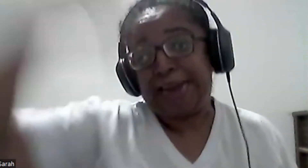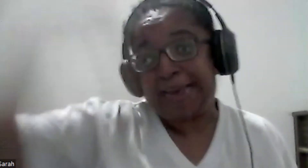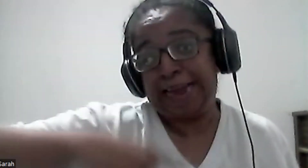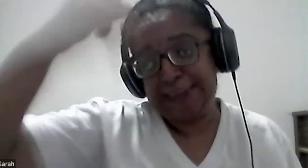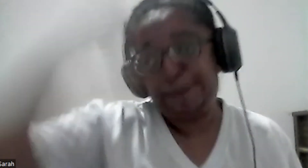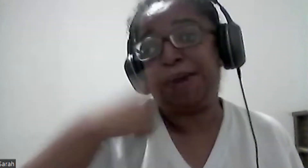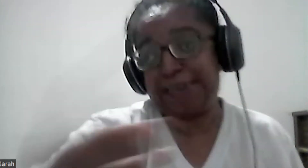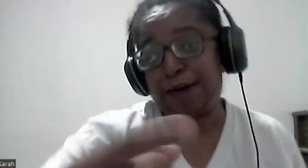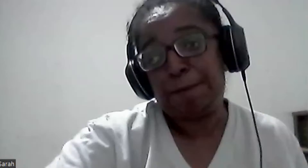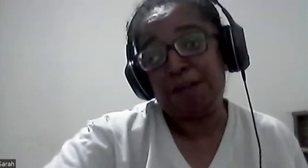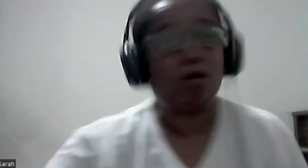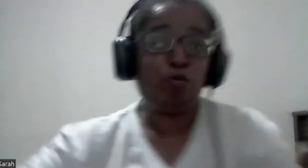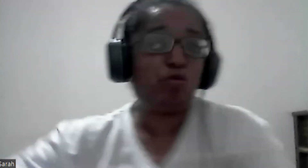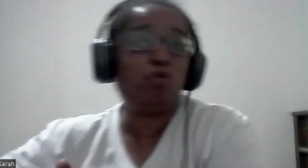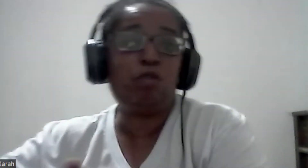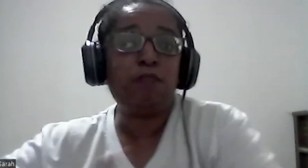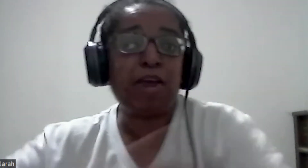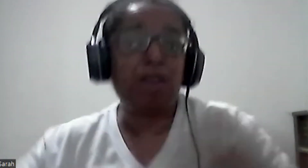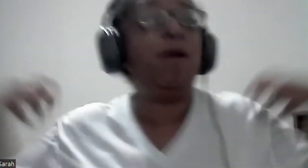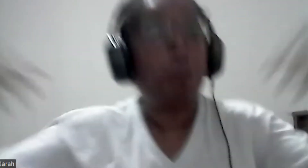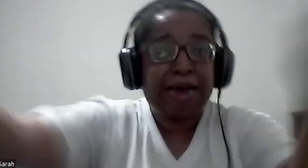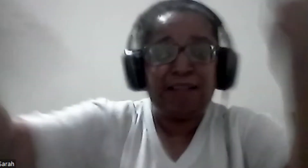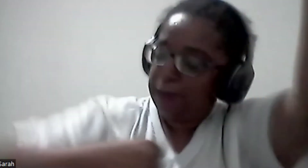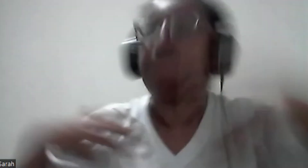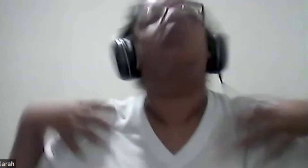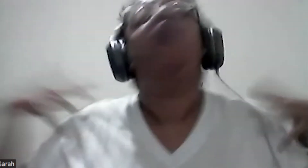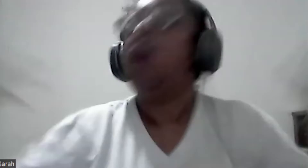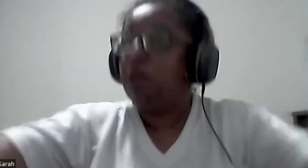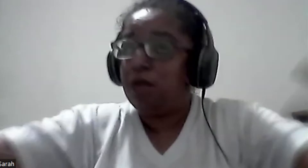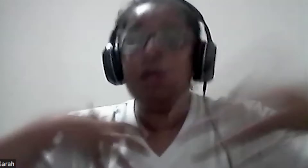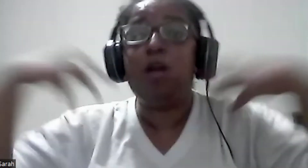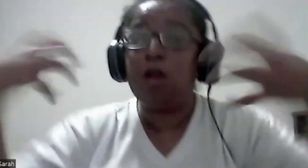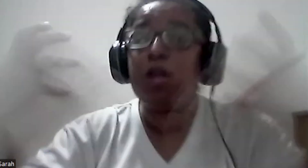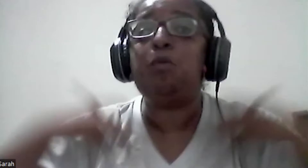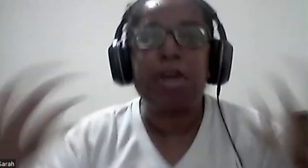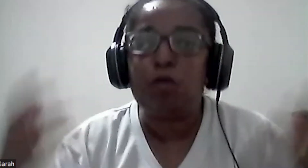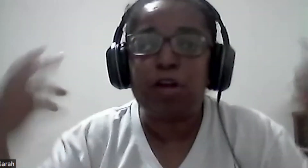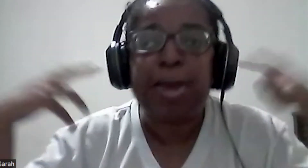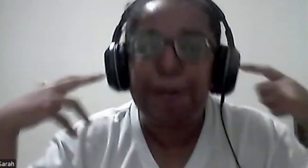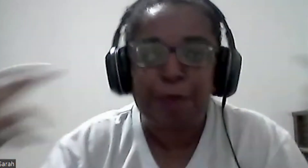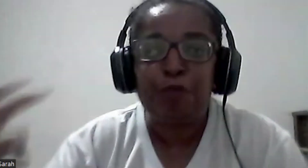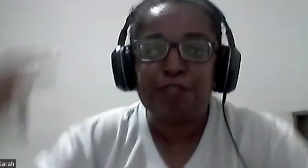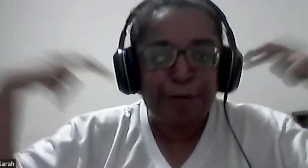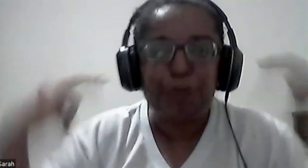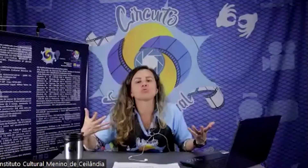aumentar, né? Para gritar com a pessoa. O surdo não tem. É o braço, é a mão. E eu grito que ele mesmo não sabe gritar